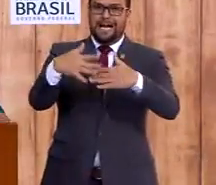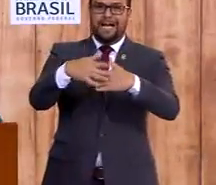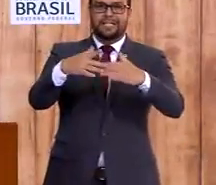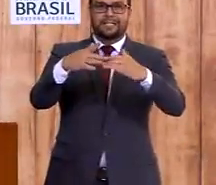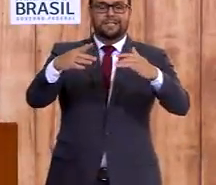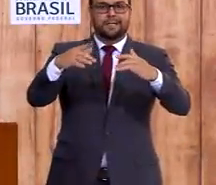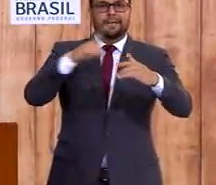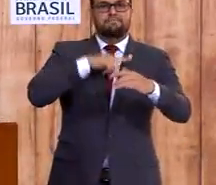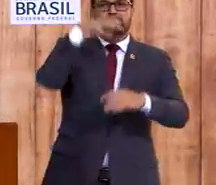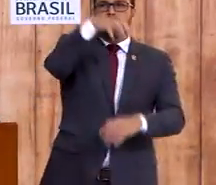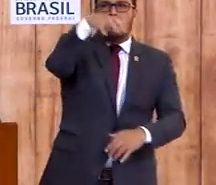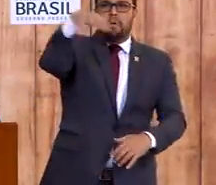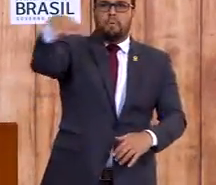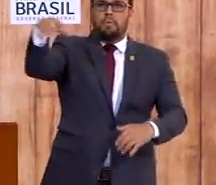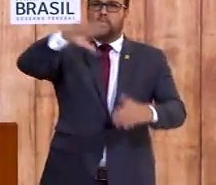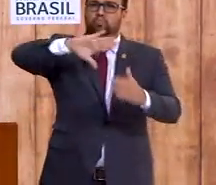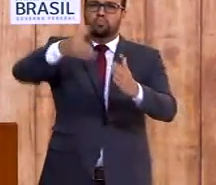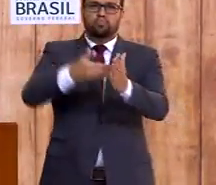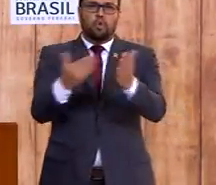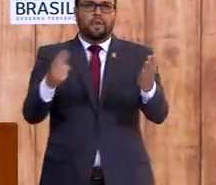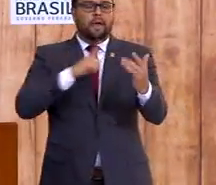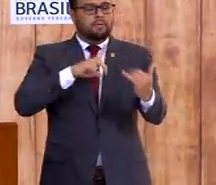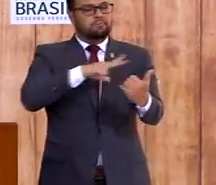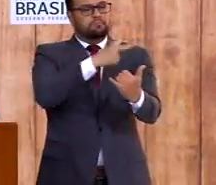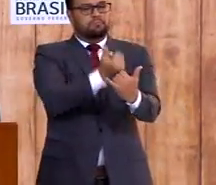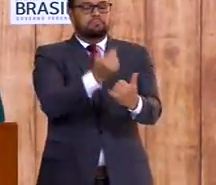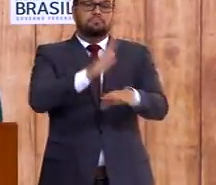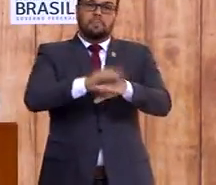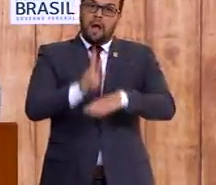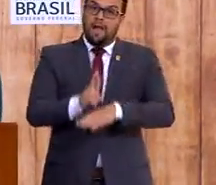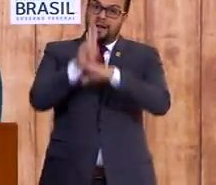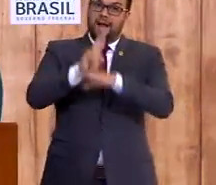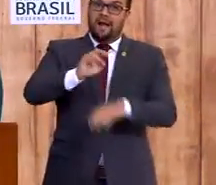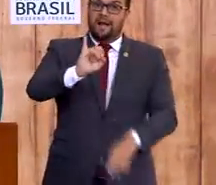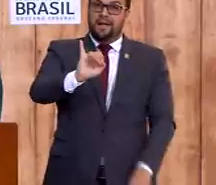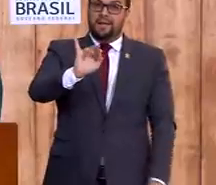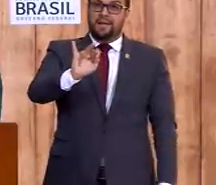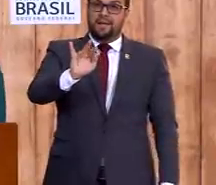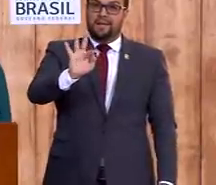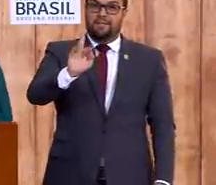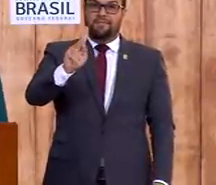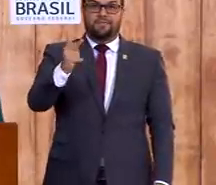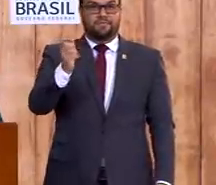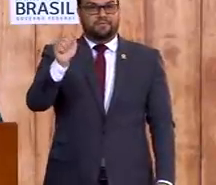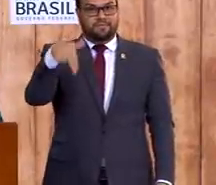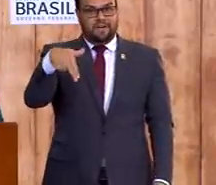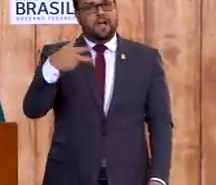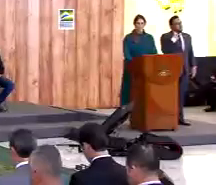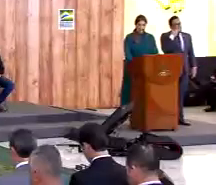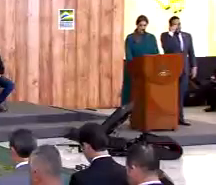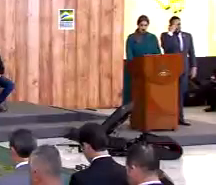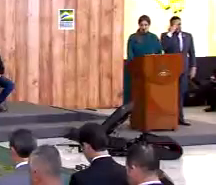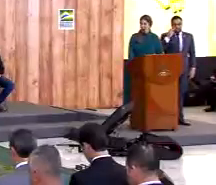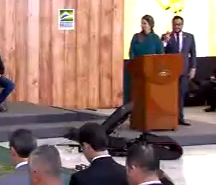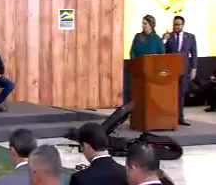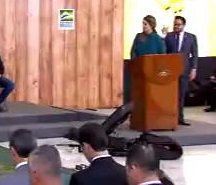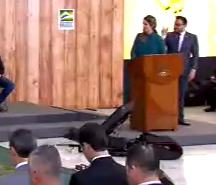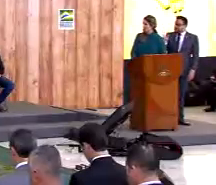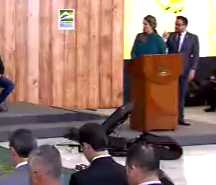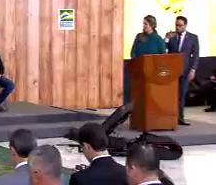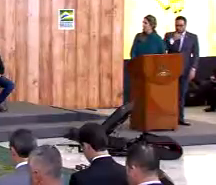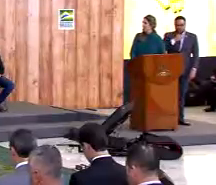todos esses bens sobre a nossa tutela e eu sei bem presidente que no seu governo